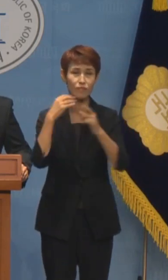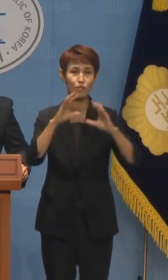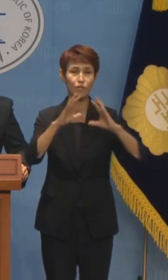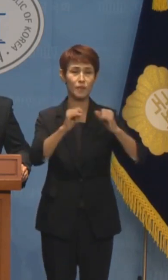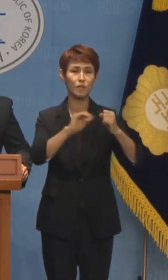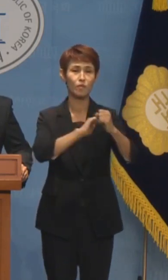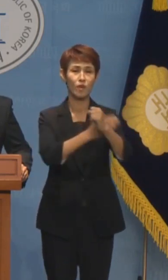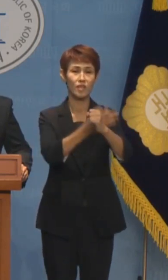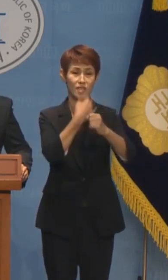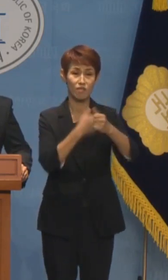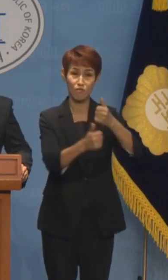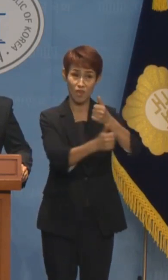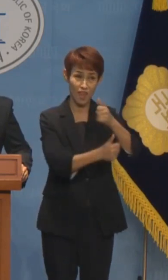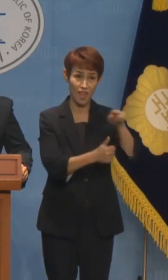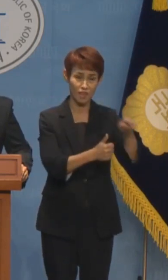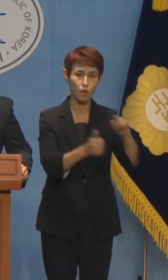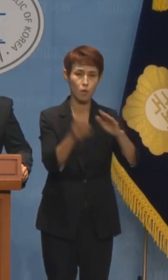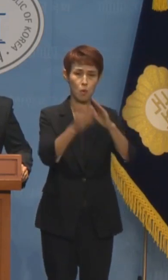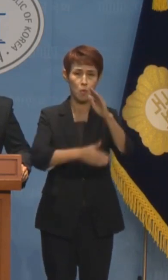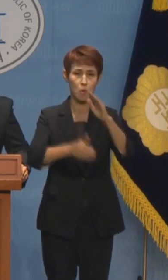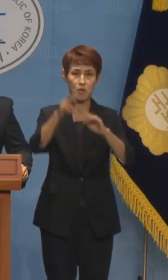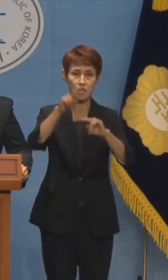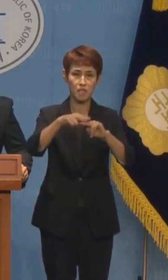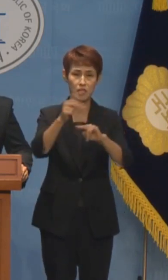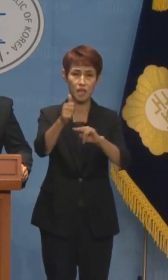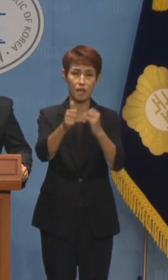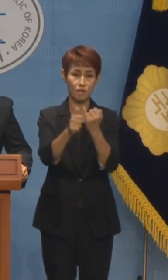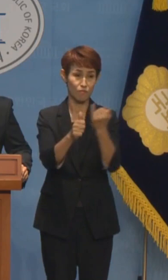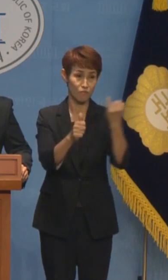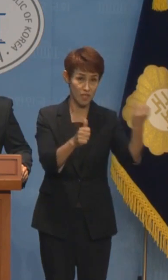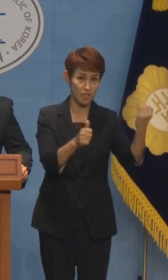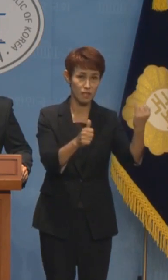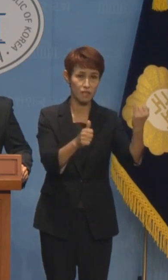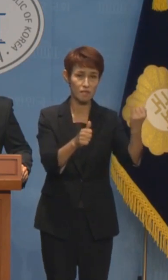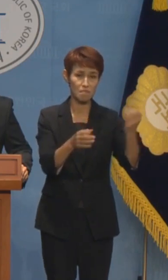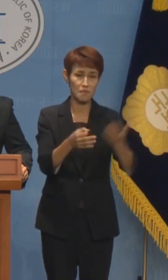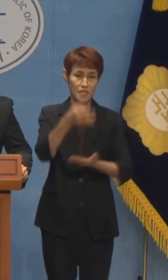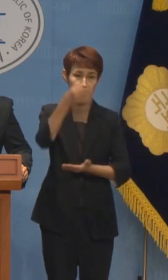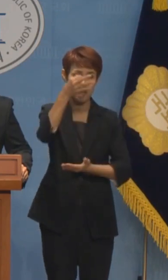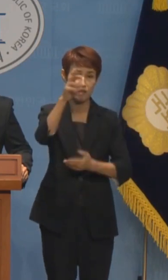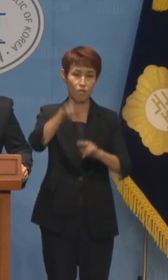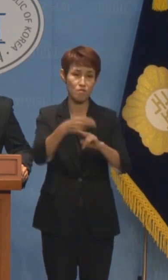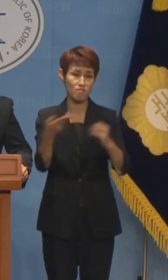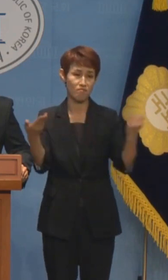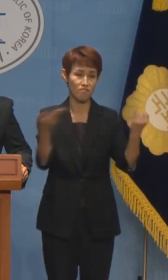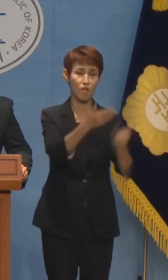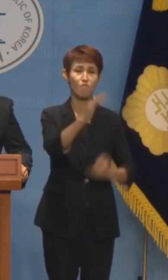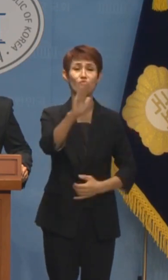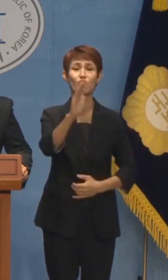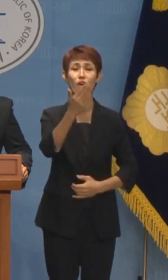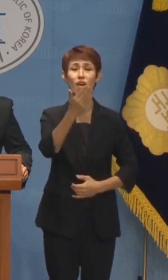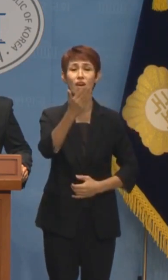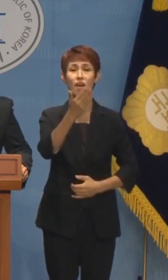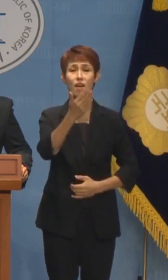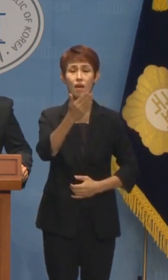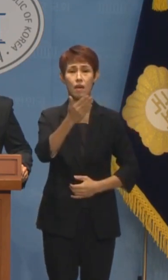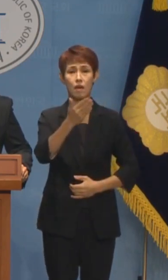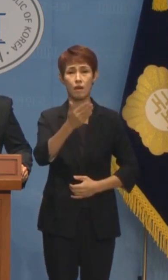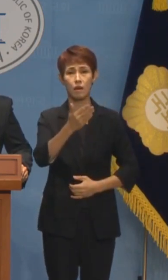통해 공직자 부인은 고가 선물을 받아도 된다는 지록위마 판단을